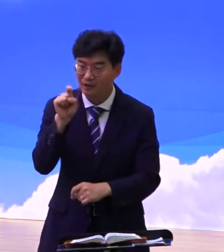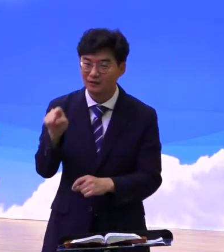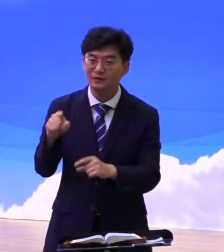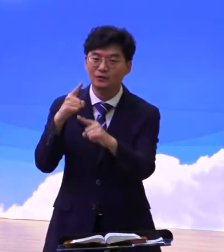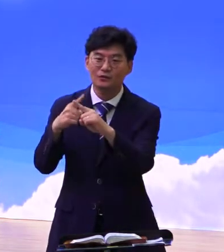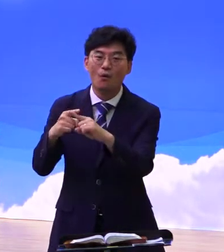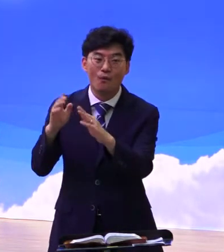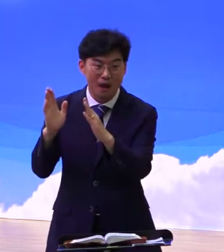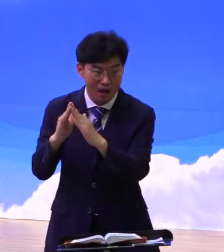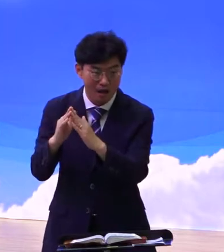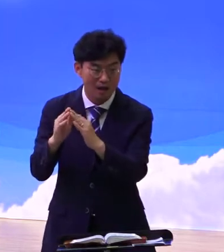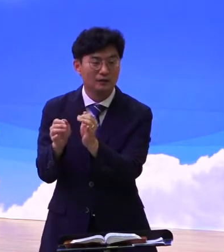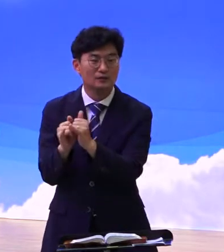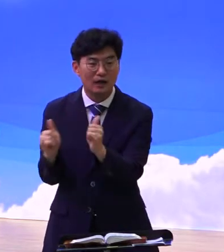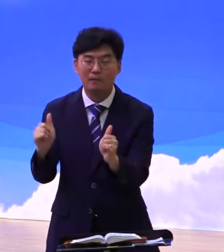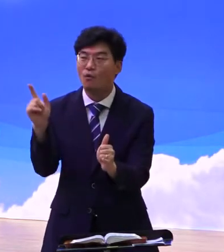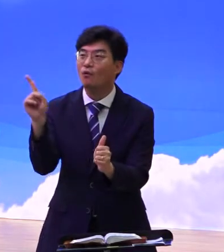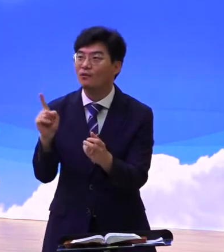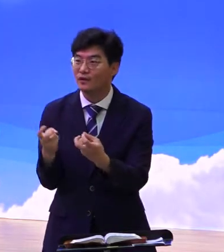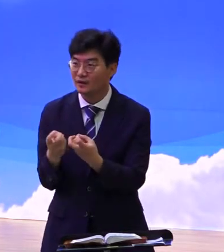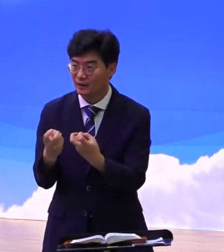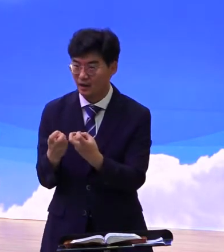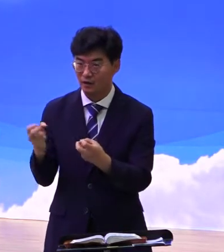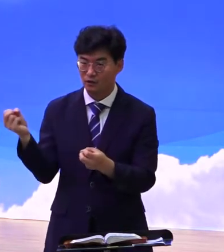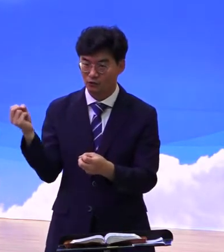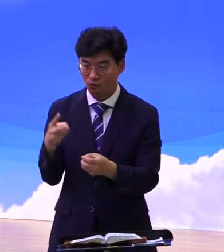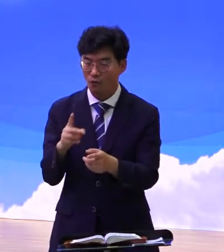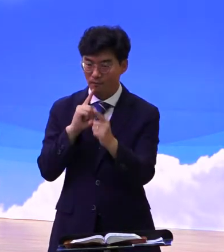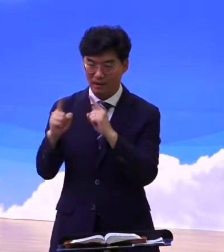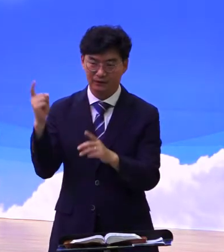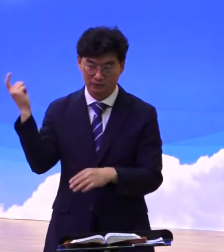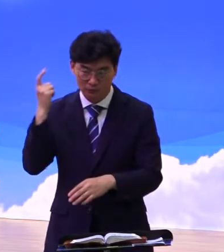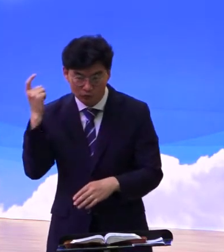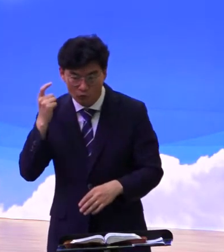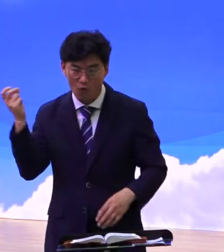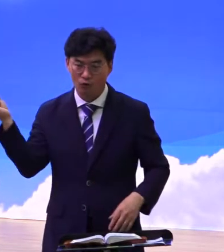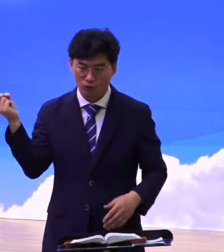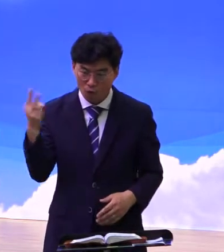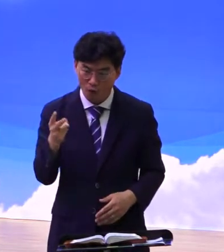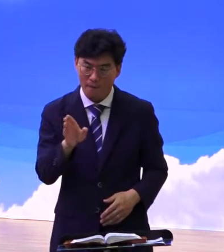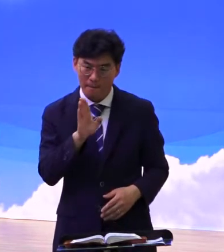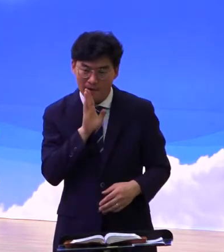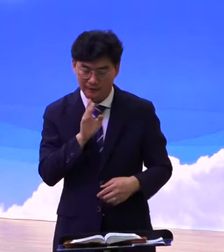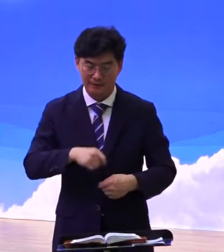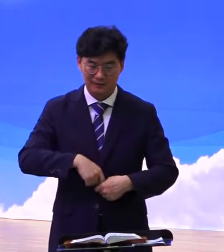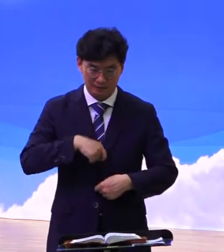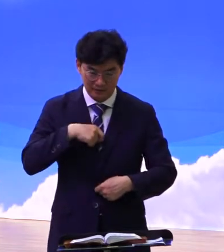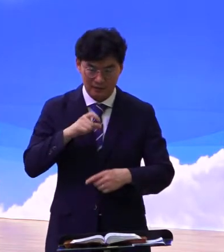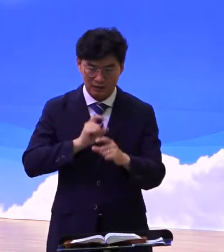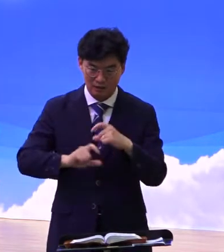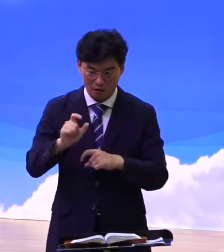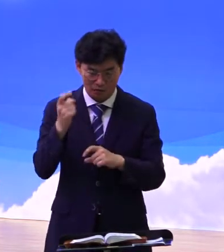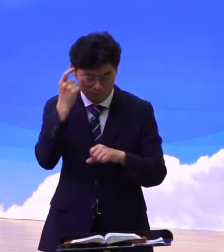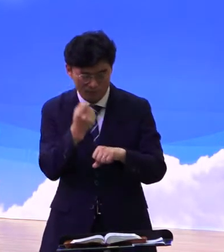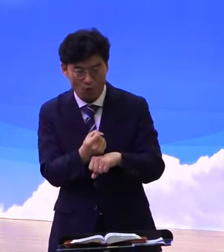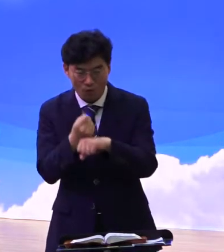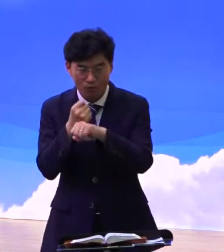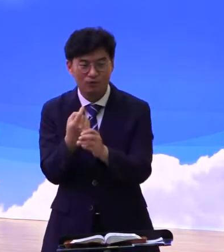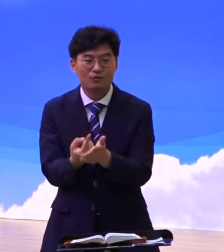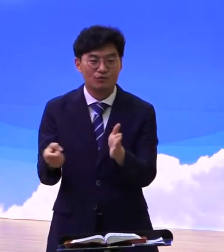받아들이고 날마다 그 말씀을 상고하는 베레아 교회의 사람들의 마음이 얼마나